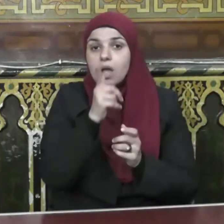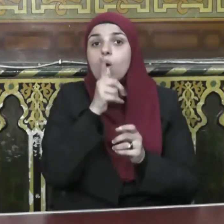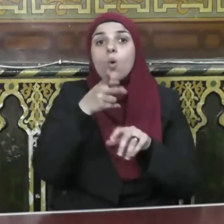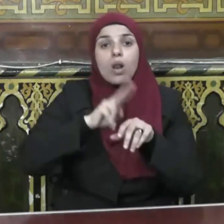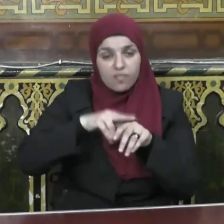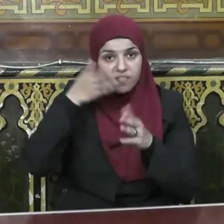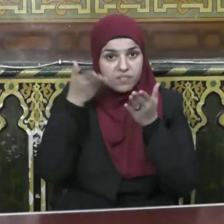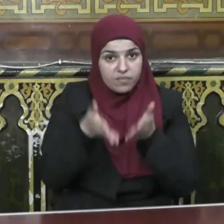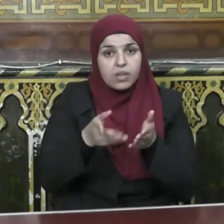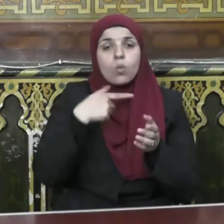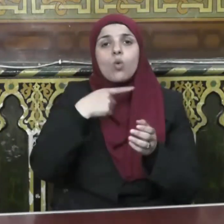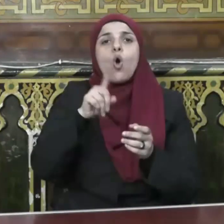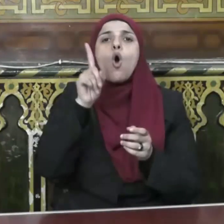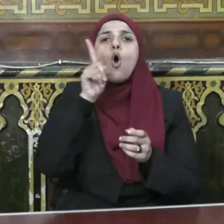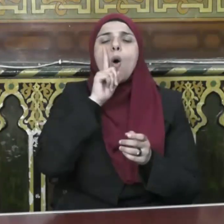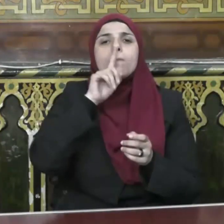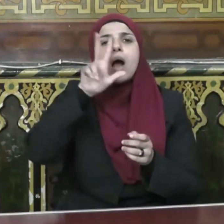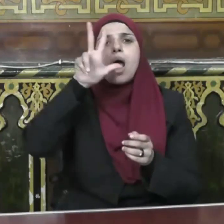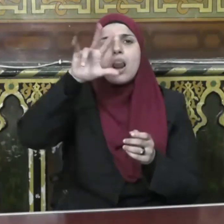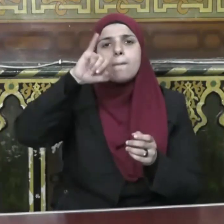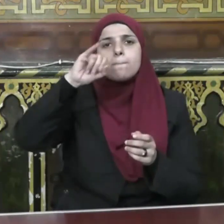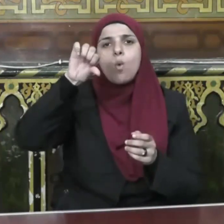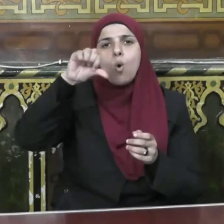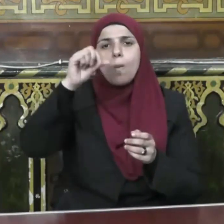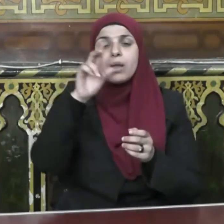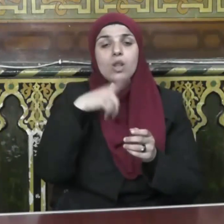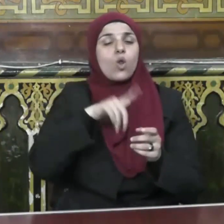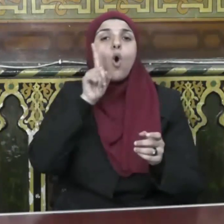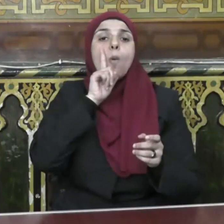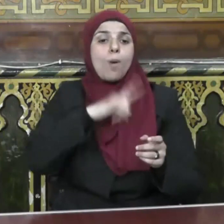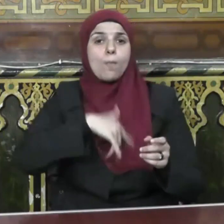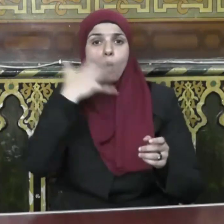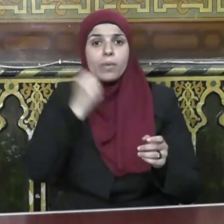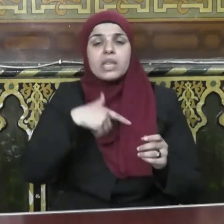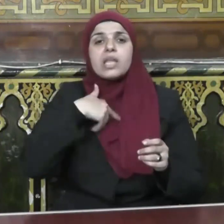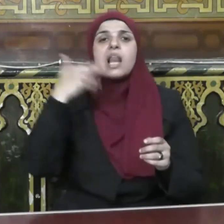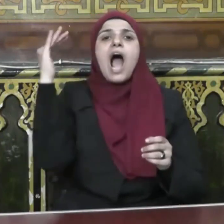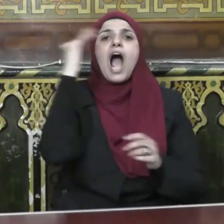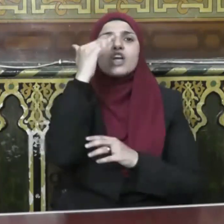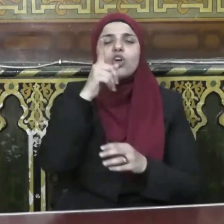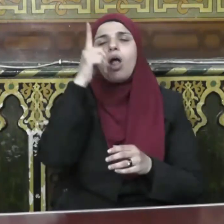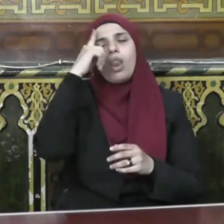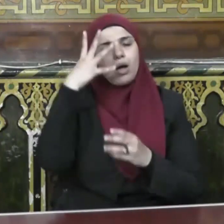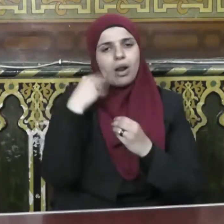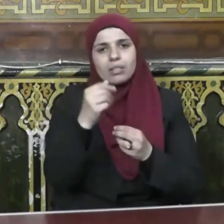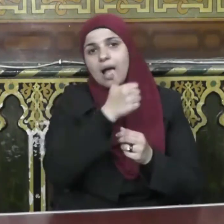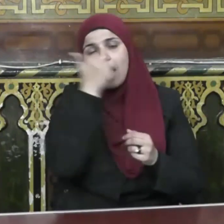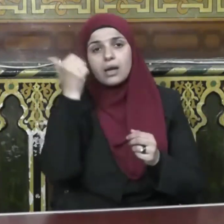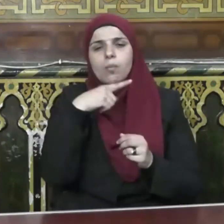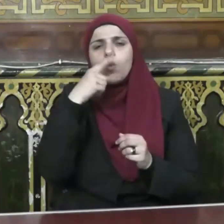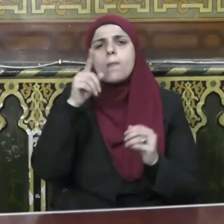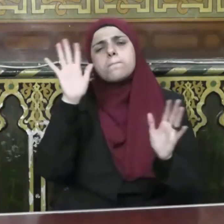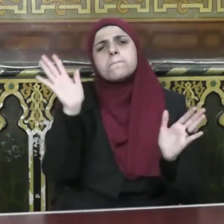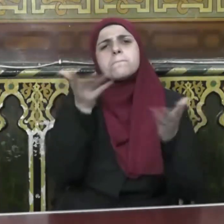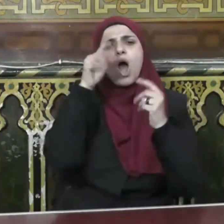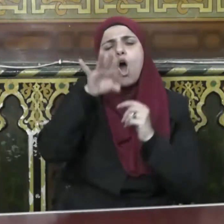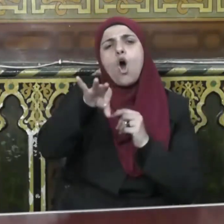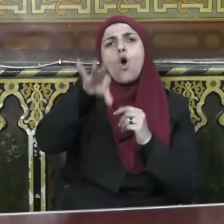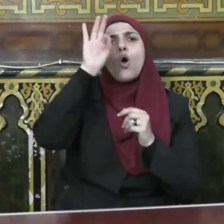تقول أم المؤمنين عائشة رضي الله تعالى عنها: ما خير رسول الله